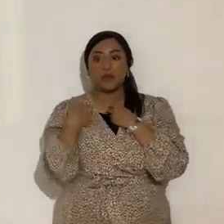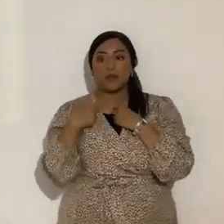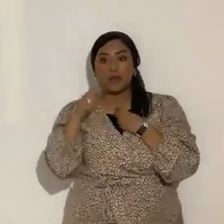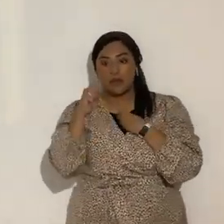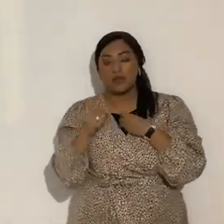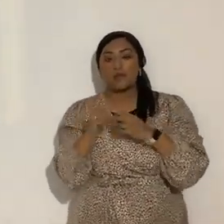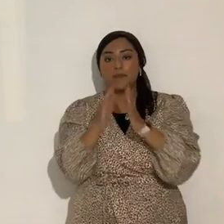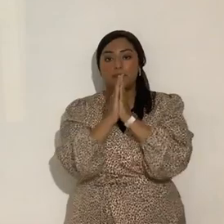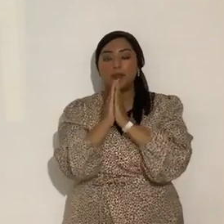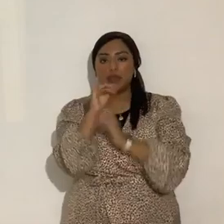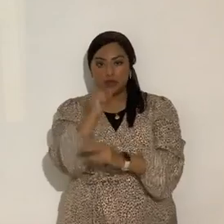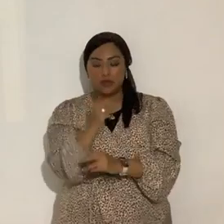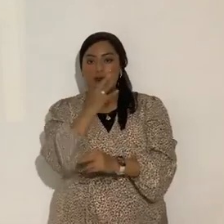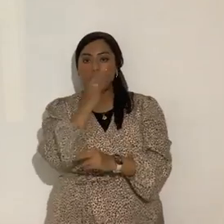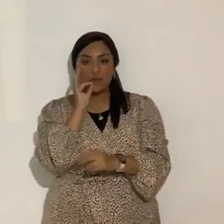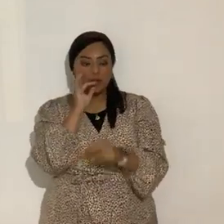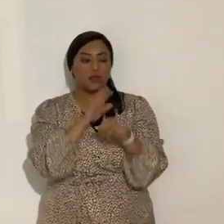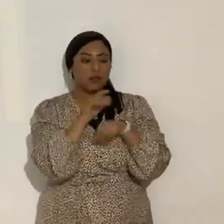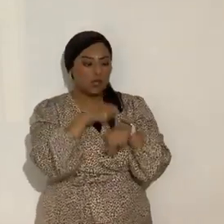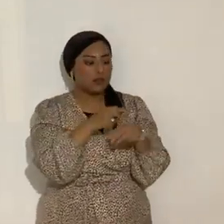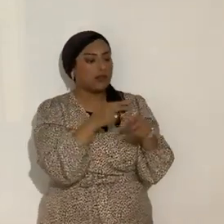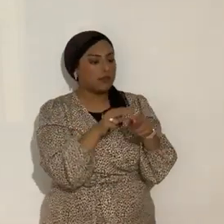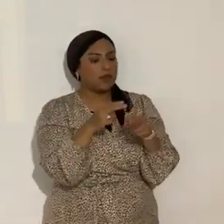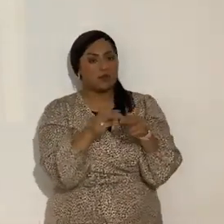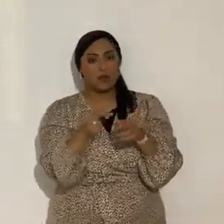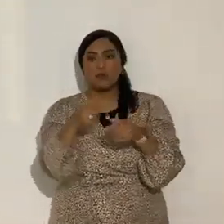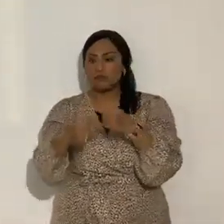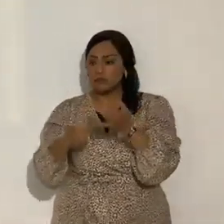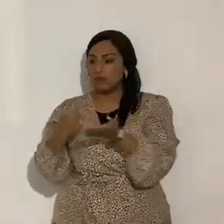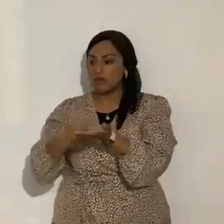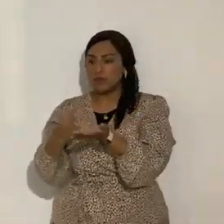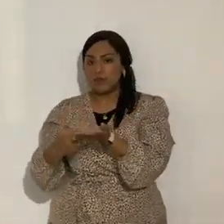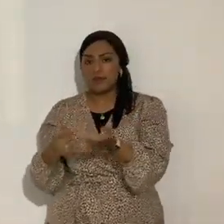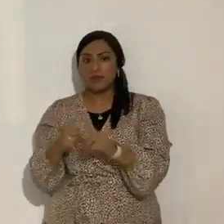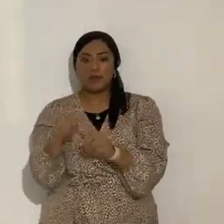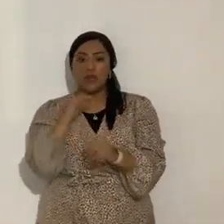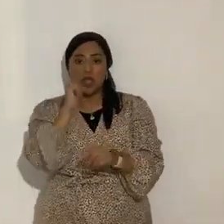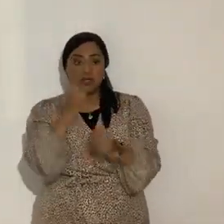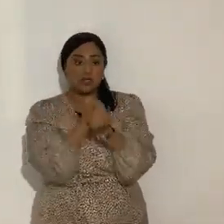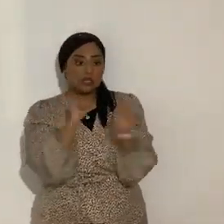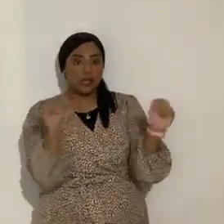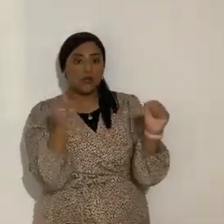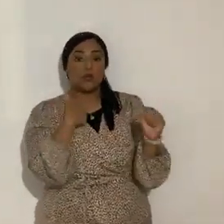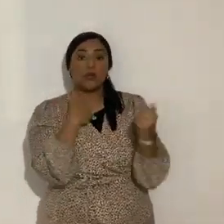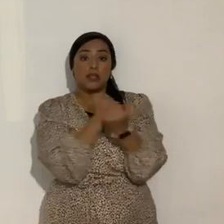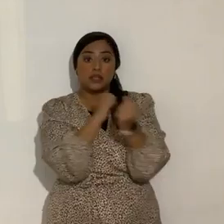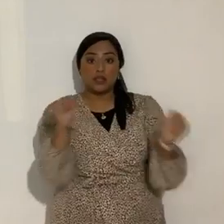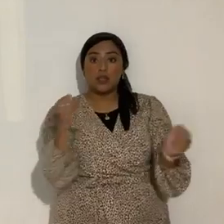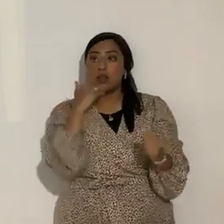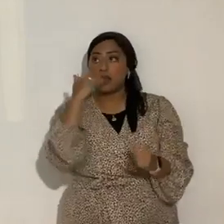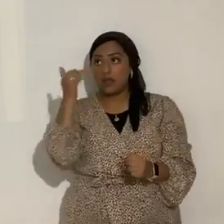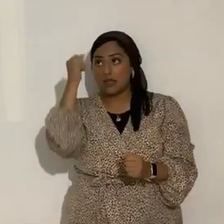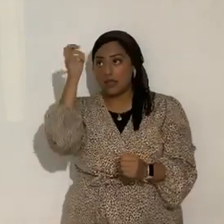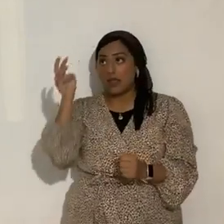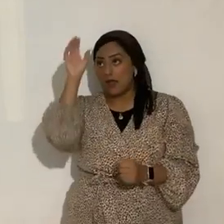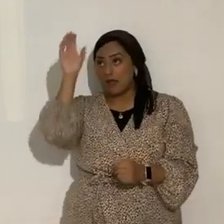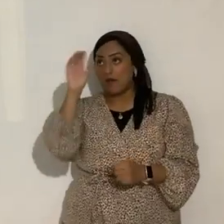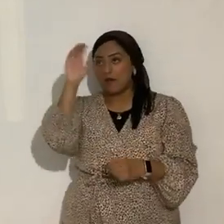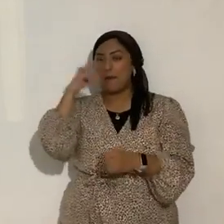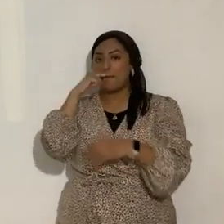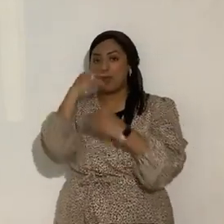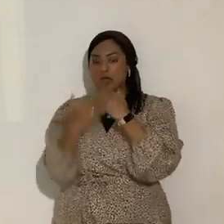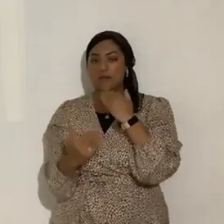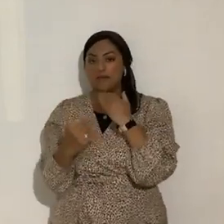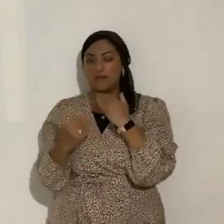de orar, hay que ayunar en su tiempo y demás, pero no somos salvos por ello. Somos salvos por la sangre bendita de Yahshua